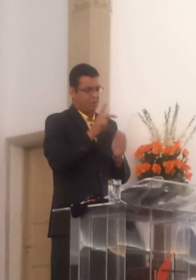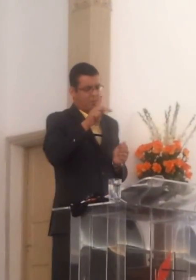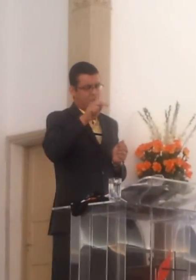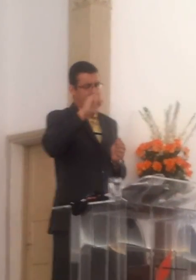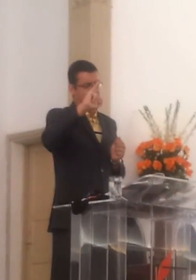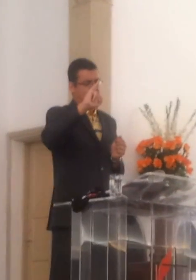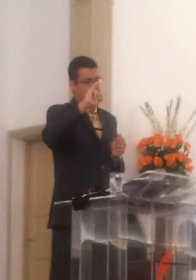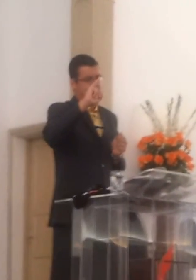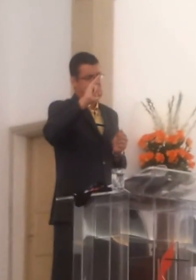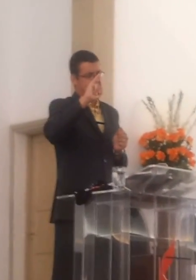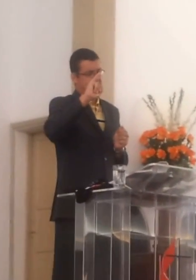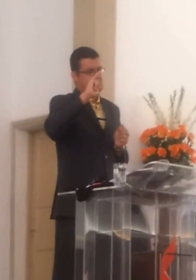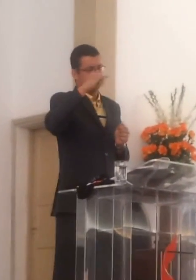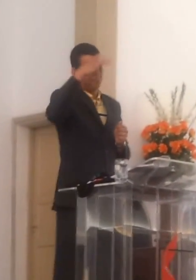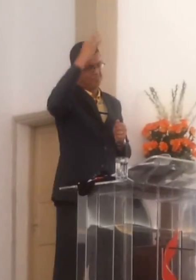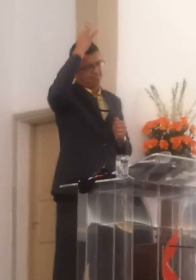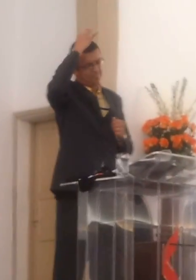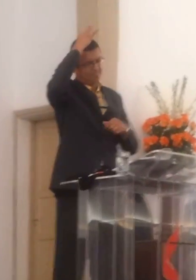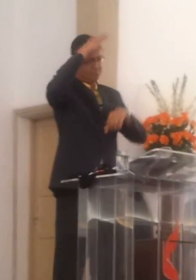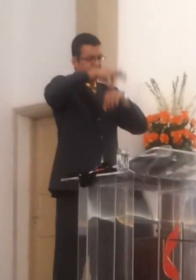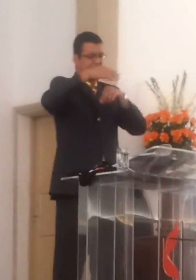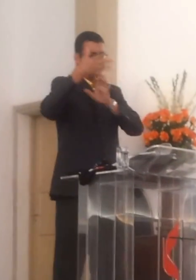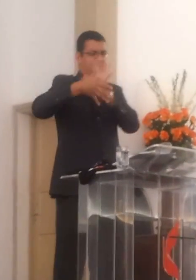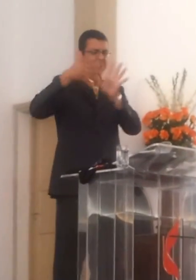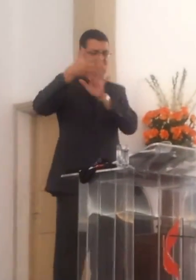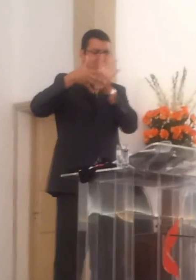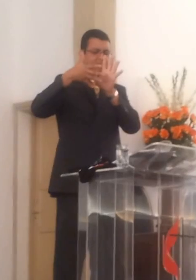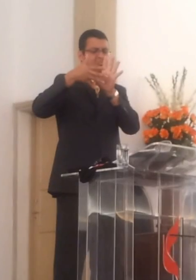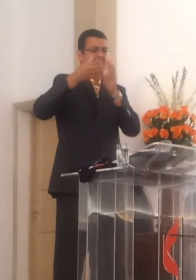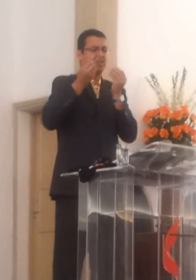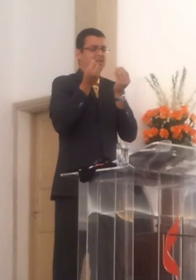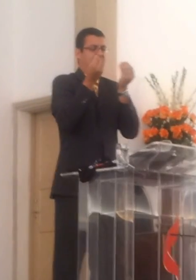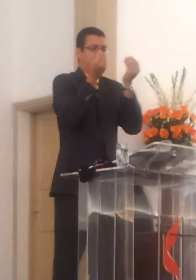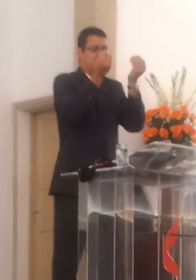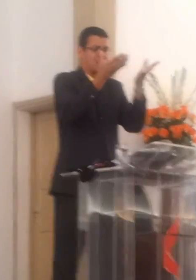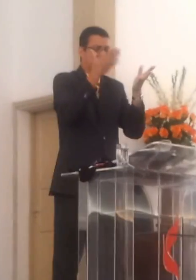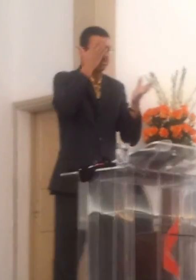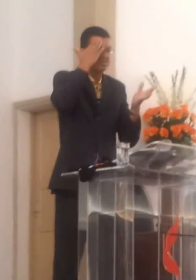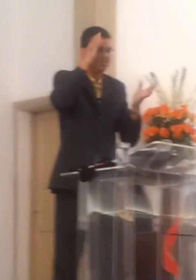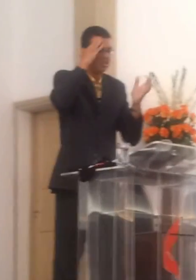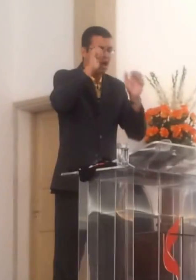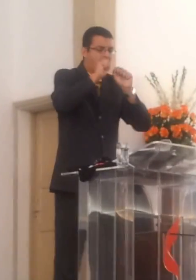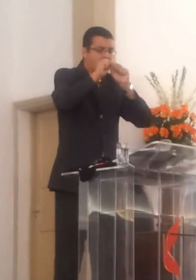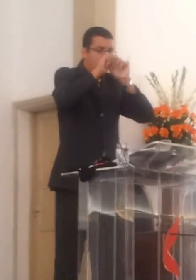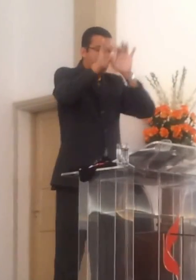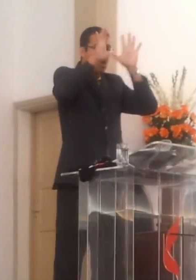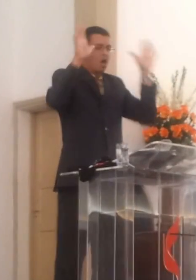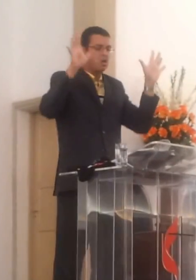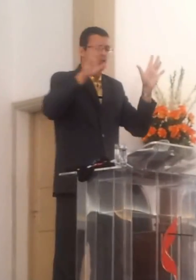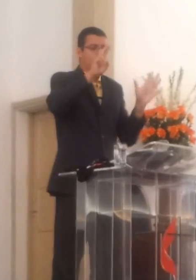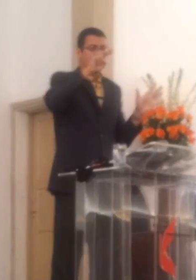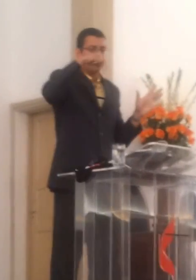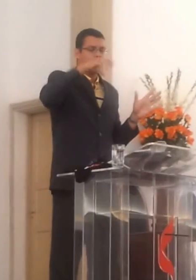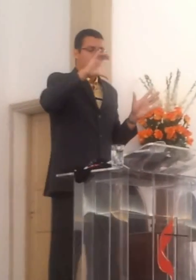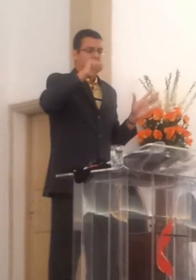Vamos orar. Pai, que o Espírito Santo possa falar o nosso coração nesta manhã. Abra nossos olhos